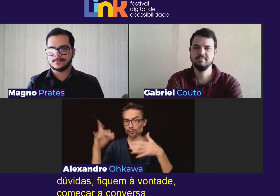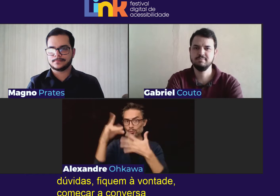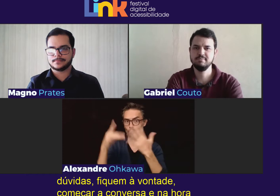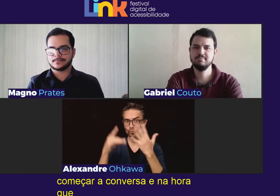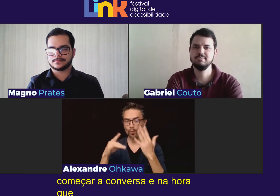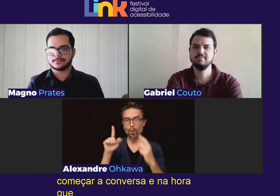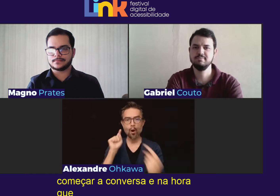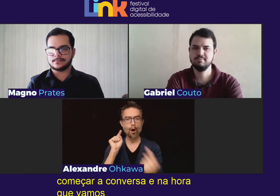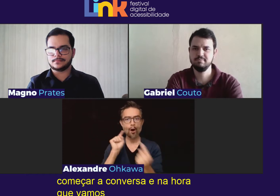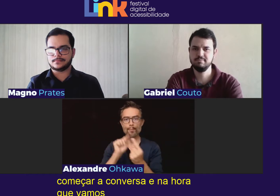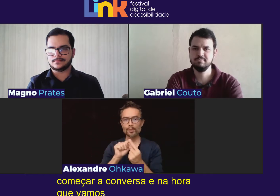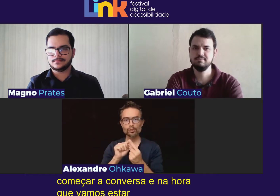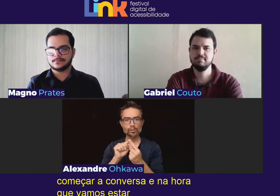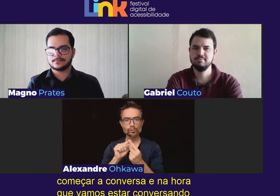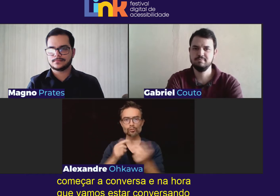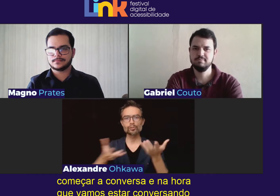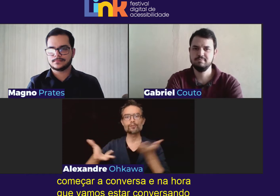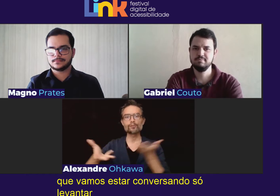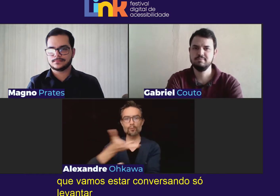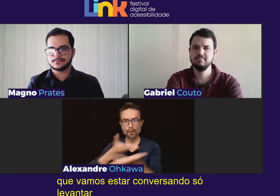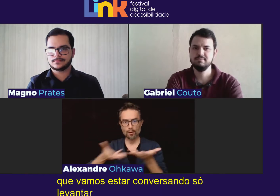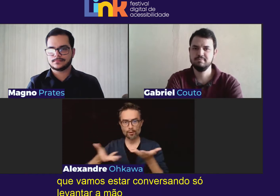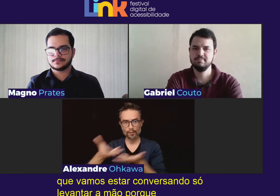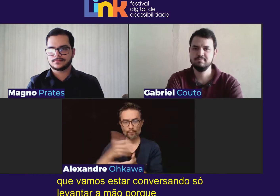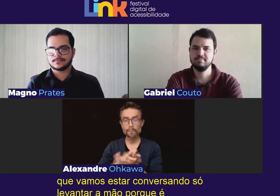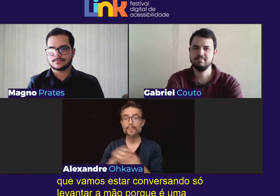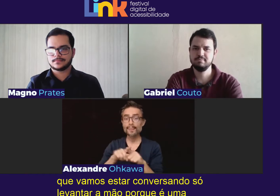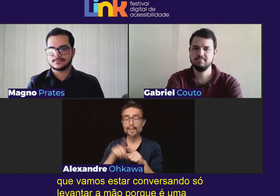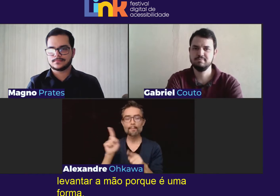porque é uma forma, né, de fazer o complemento